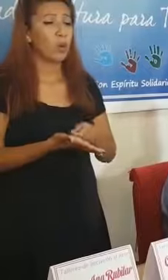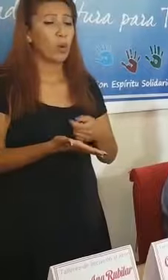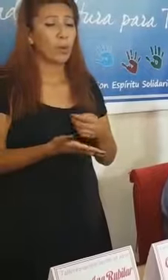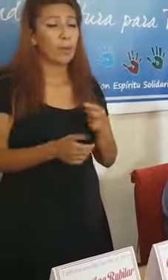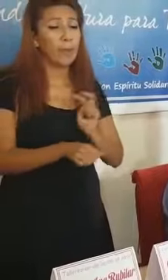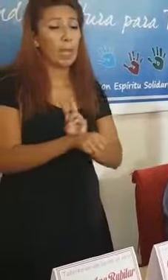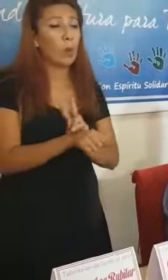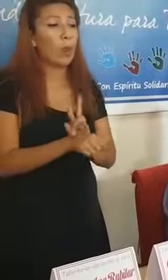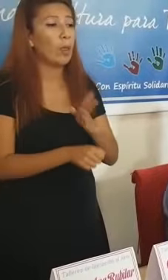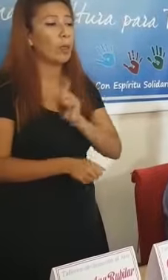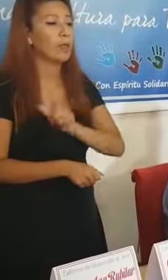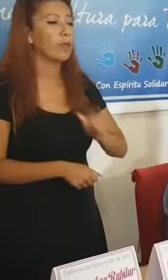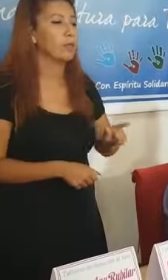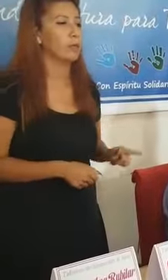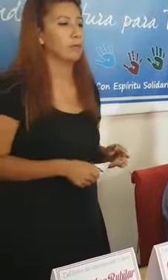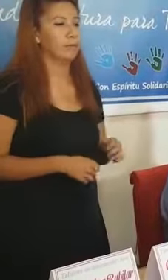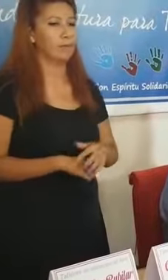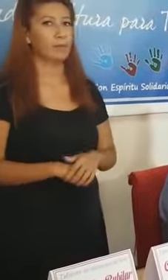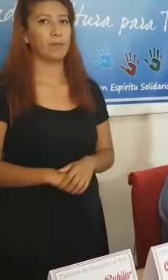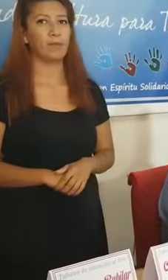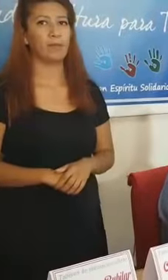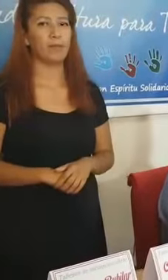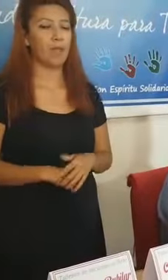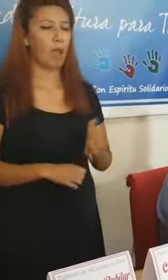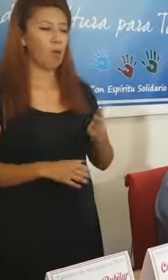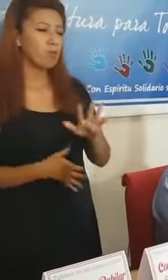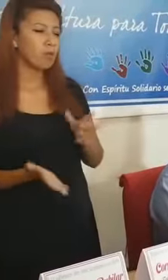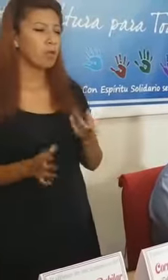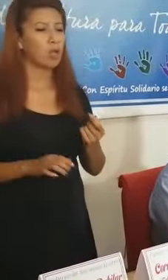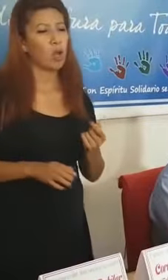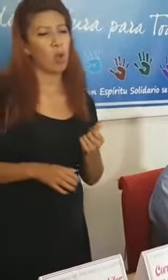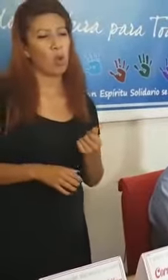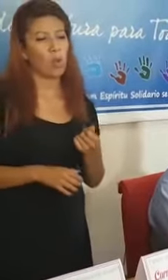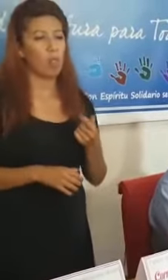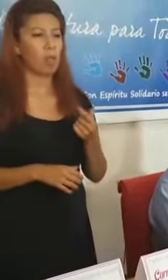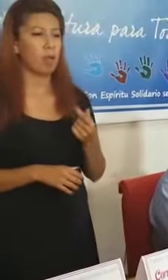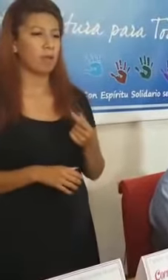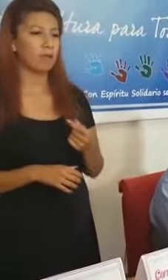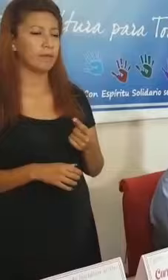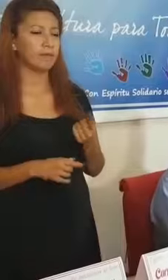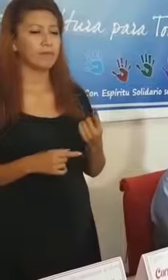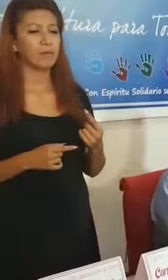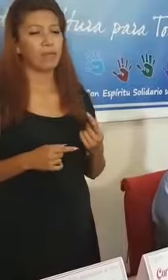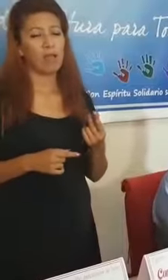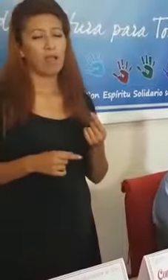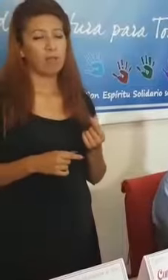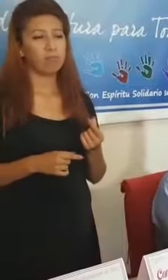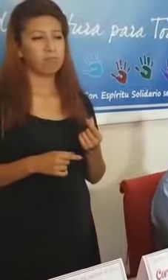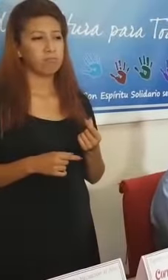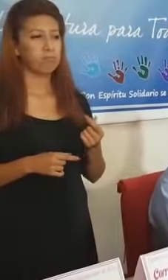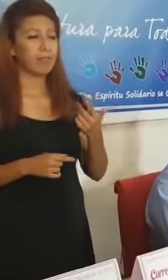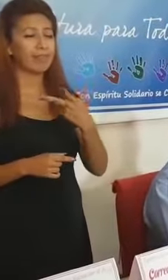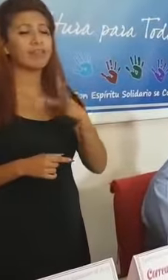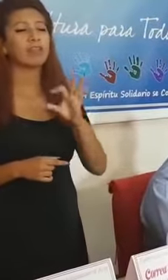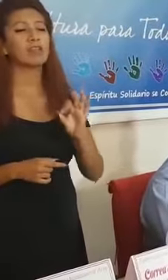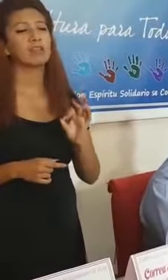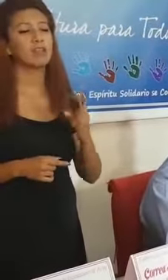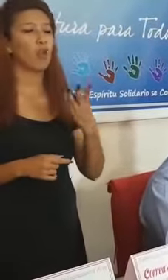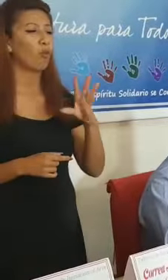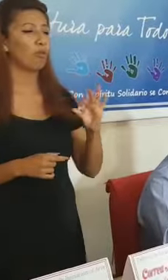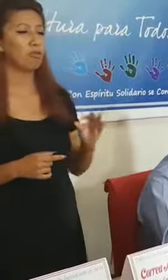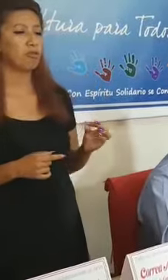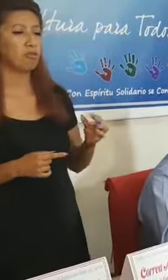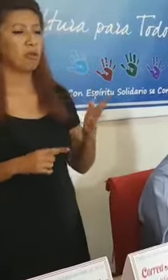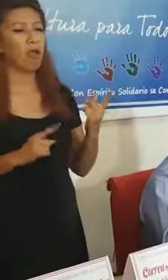puede obtener con respecto a las instalaciones. ¿De qué costo sería la cuota mensual? ¿O es de acuerdo al taller? No, es de 300 y